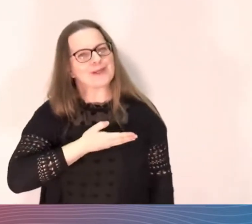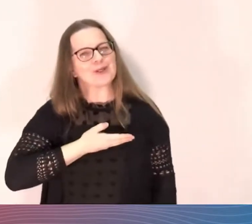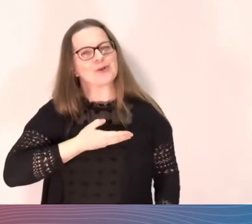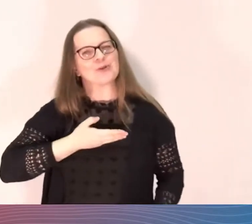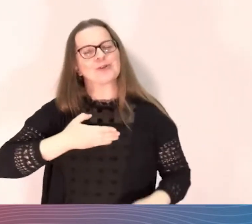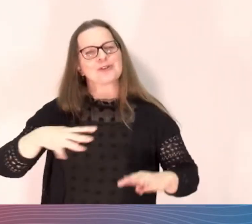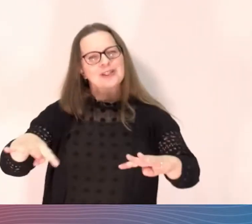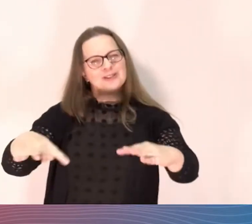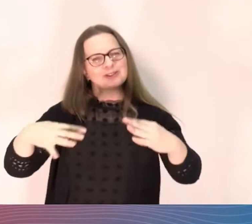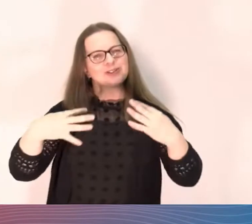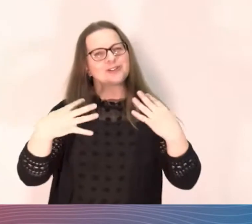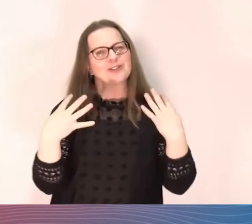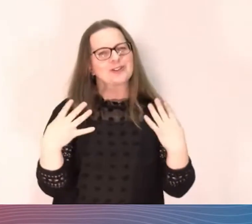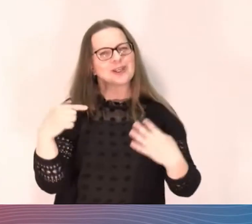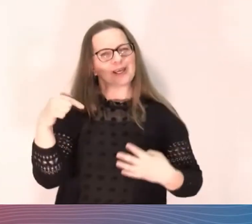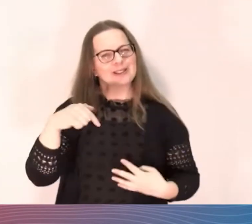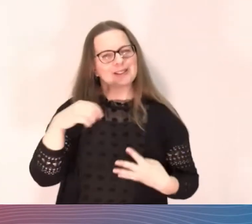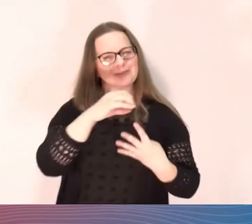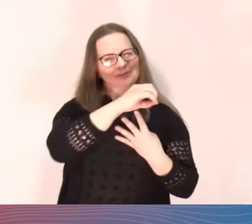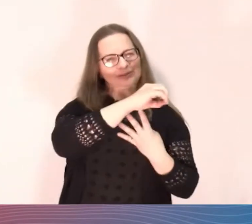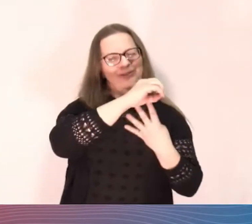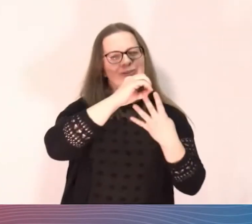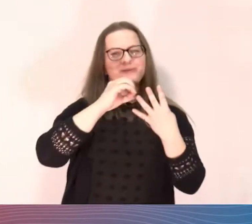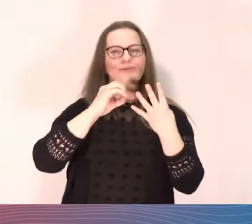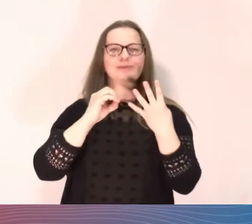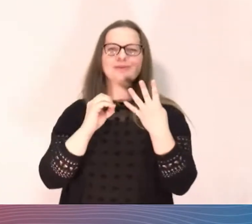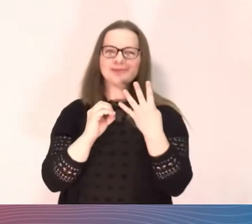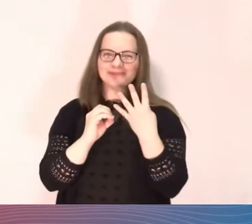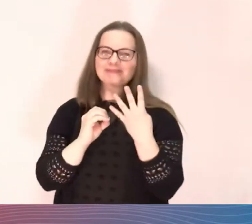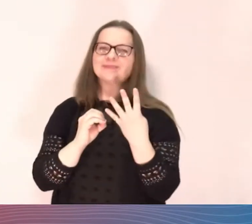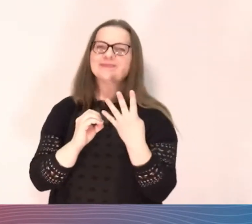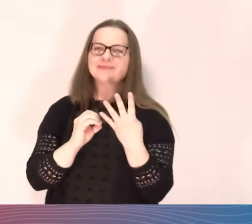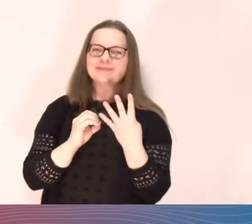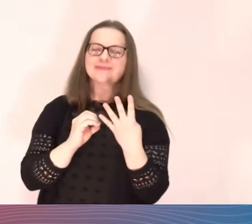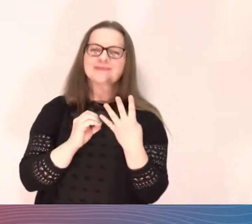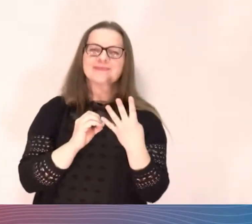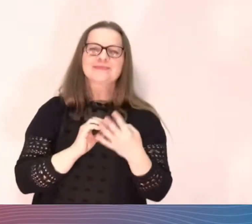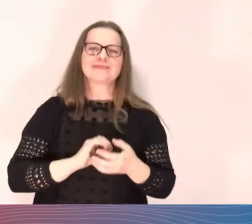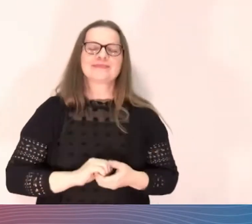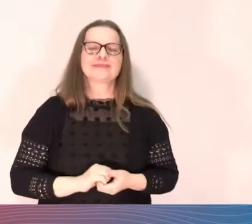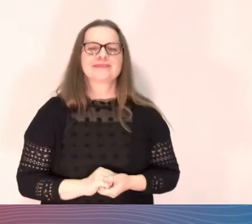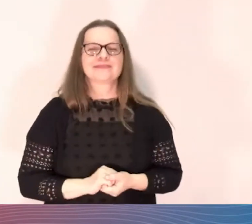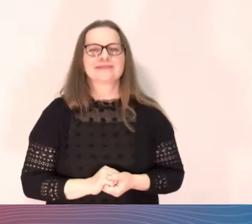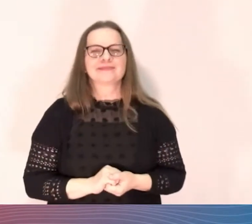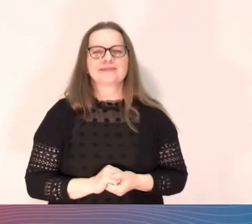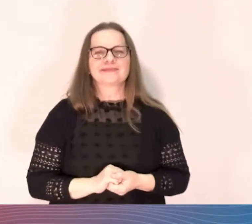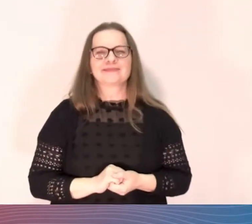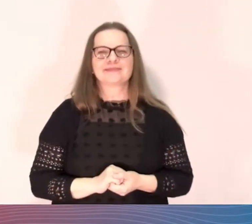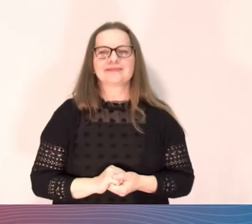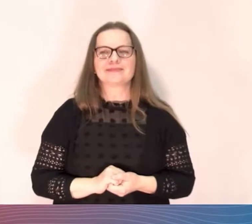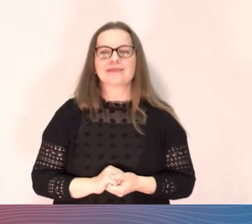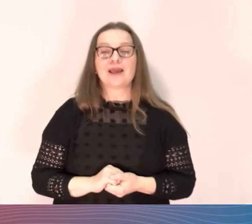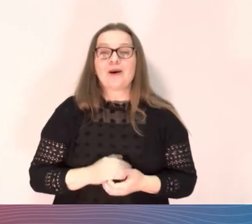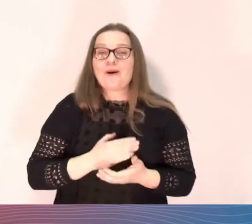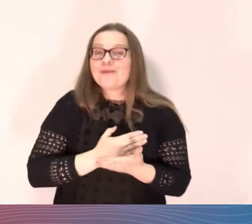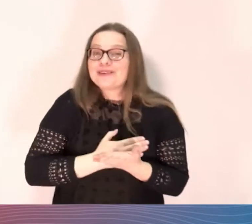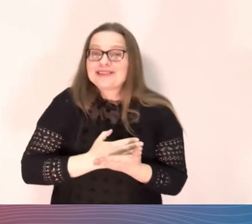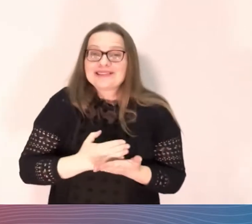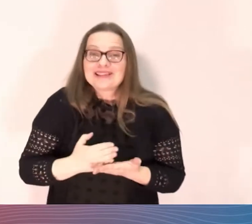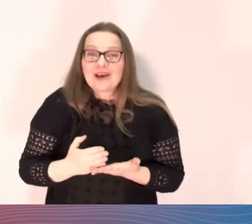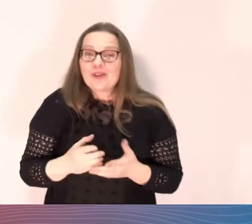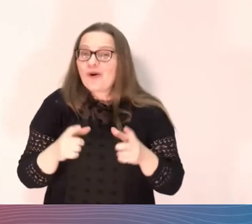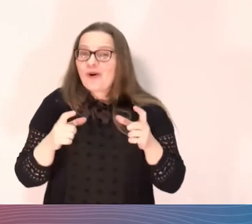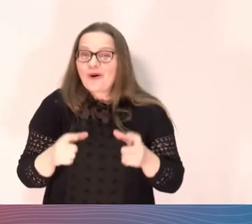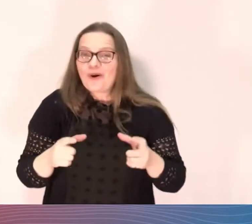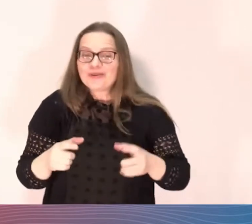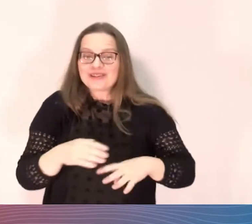transmissão do Instituto Vida para Todos. Dessa vez nós estamos começando aqui na instância